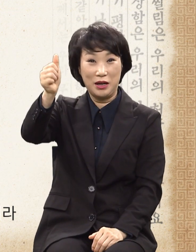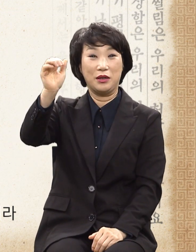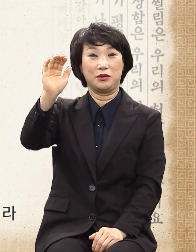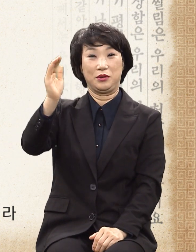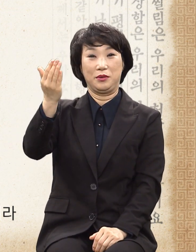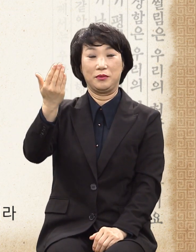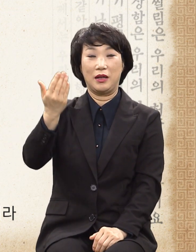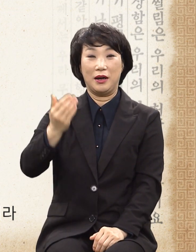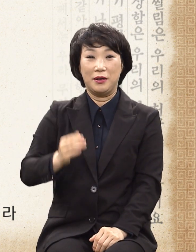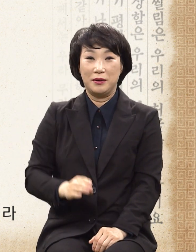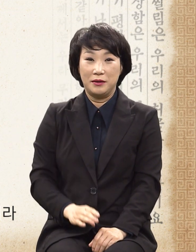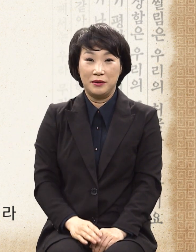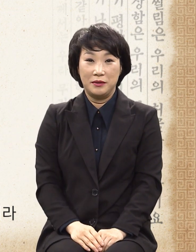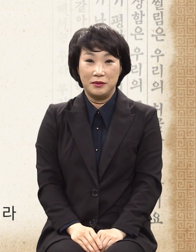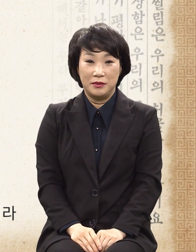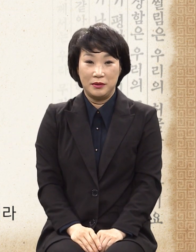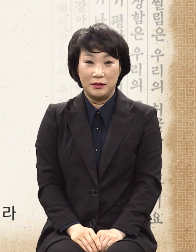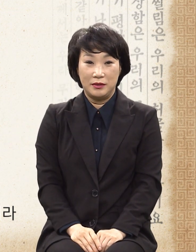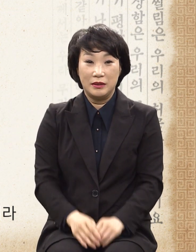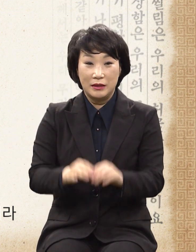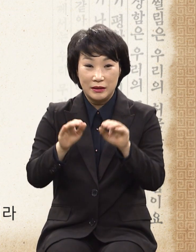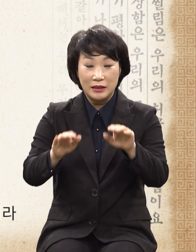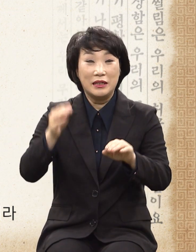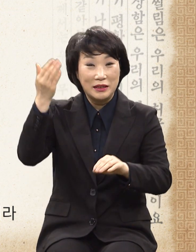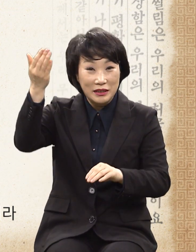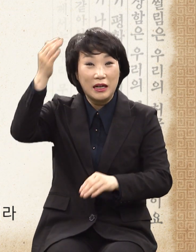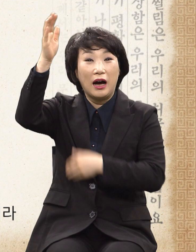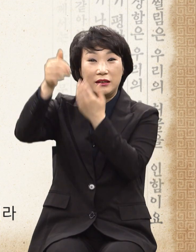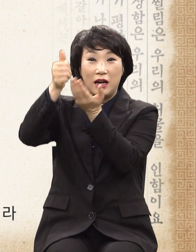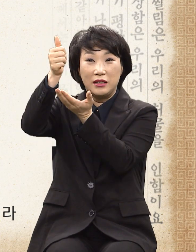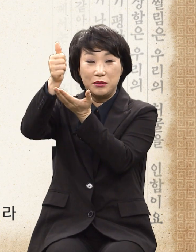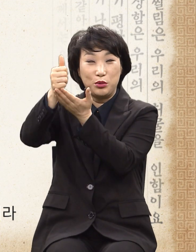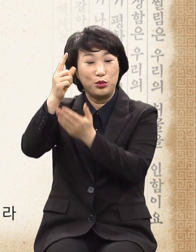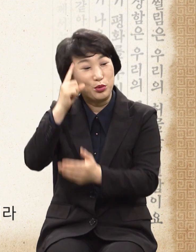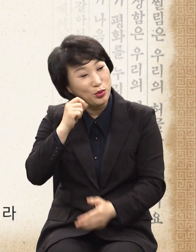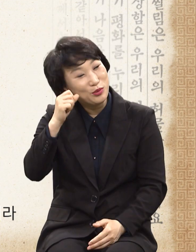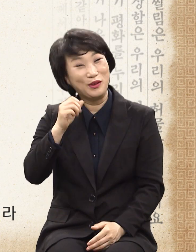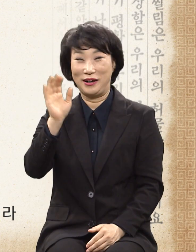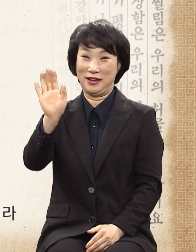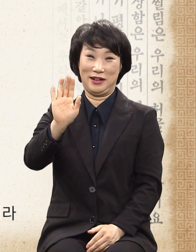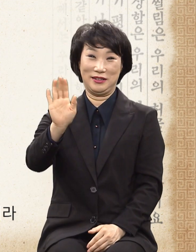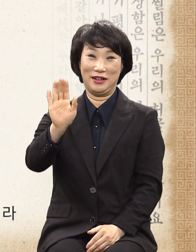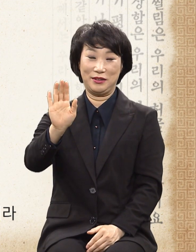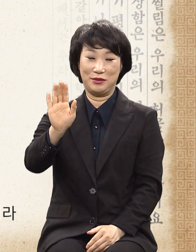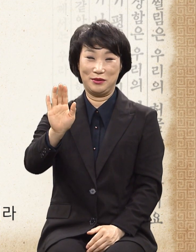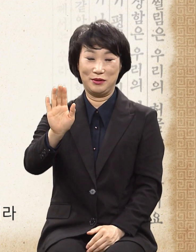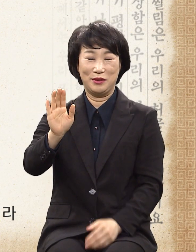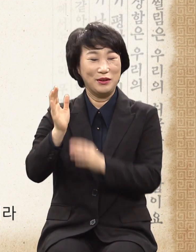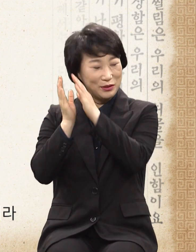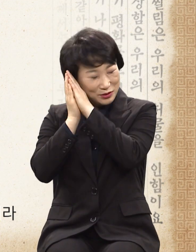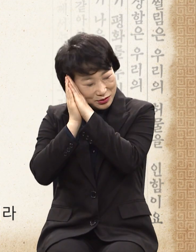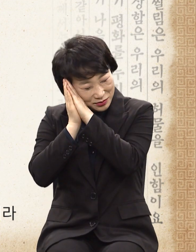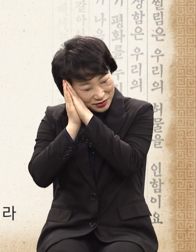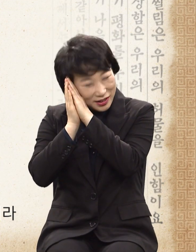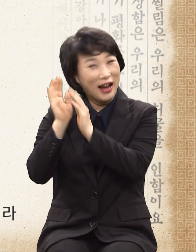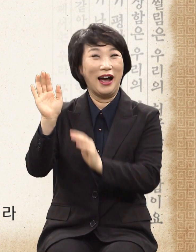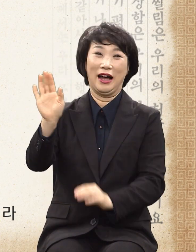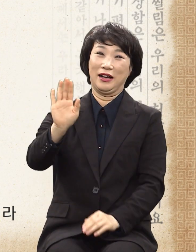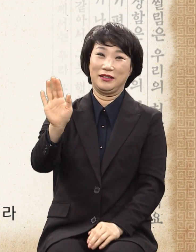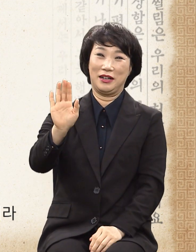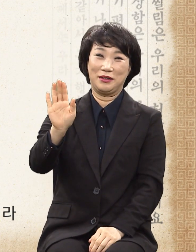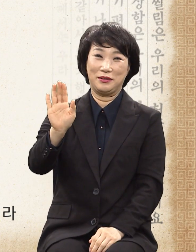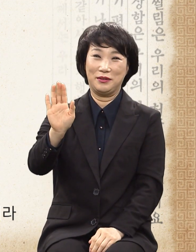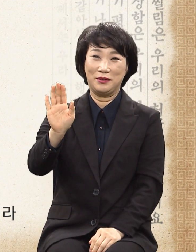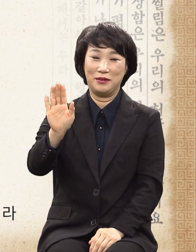절대자이시기도 합니다. 그러나 하나님은 졸지도 아니하시고 주무시지도